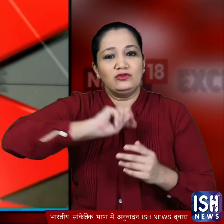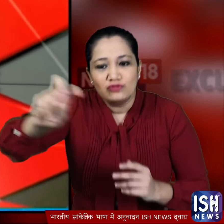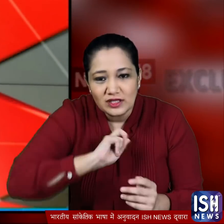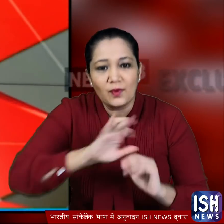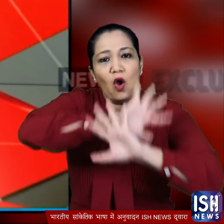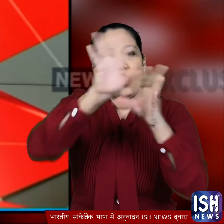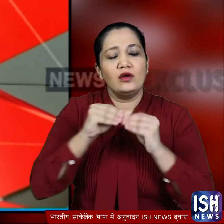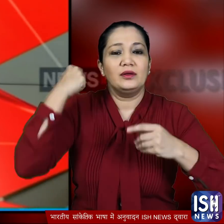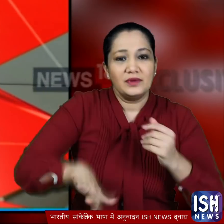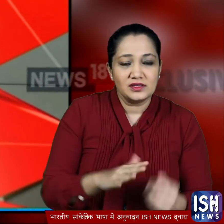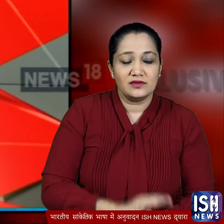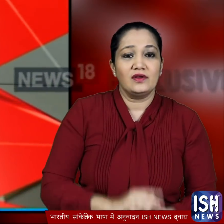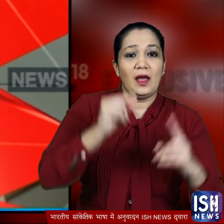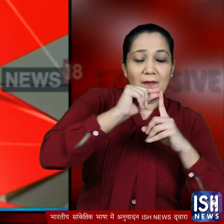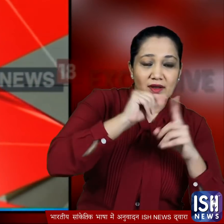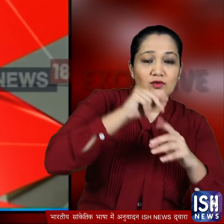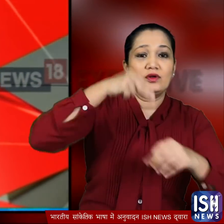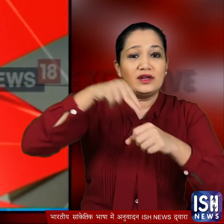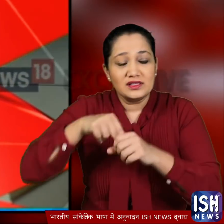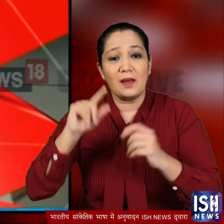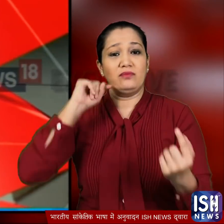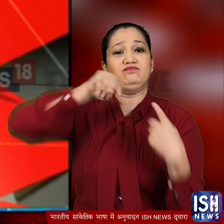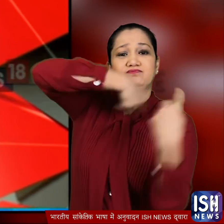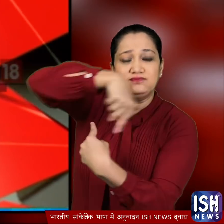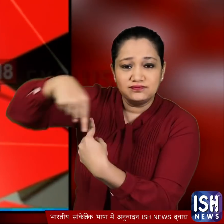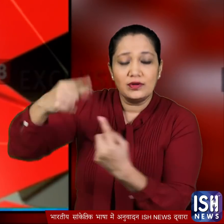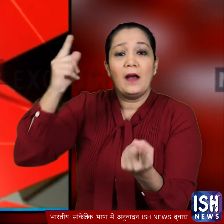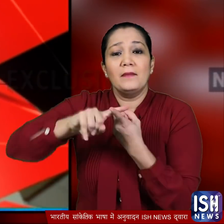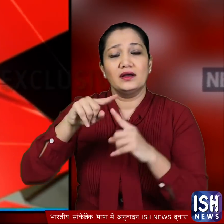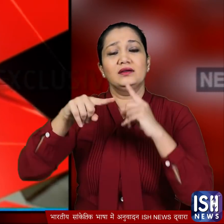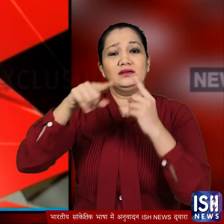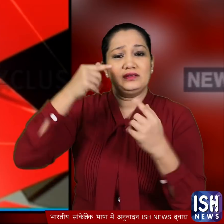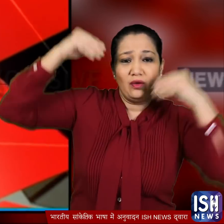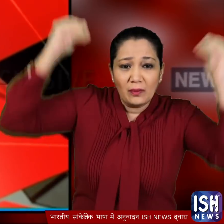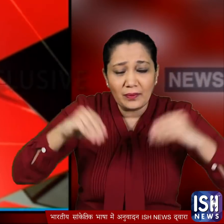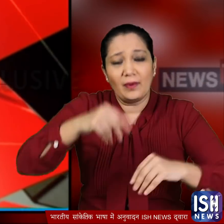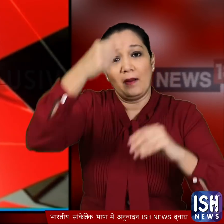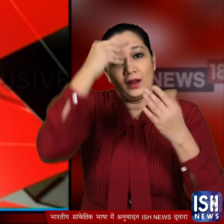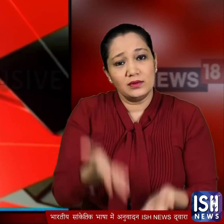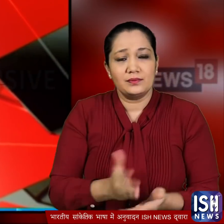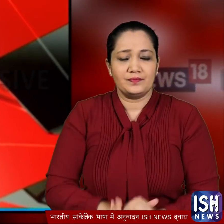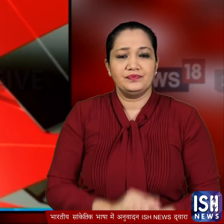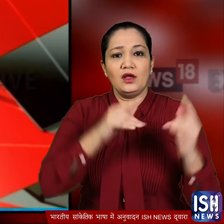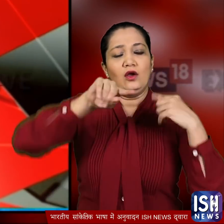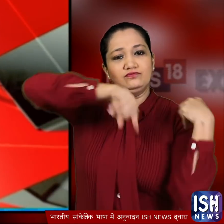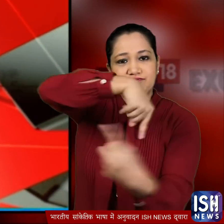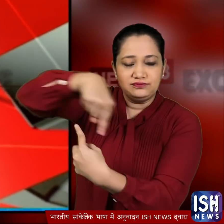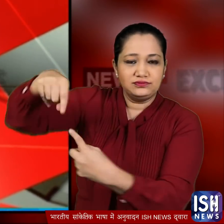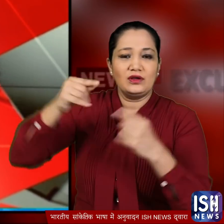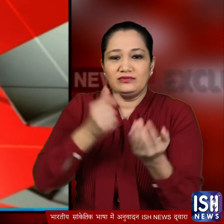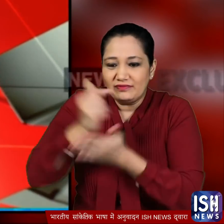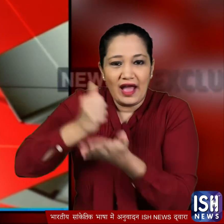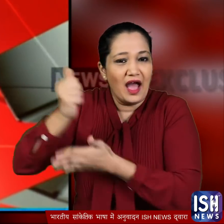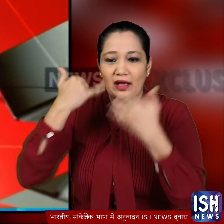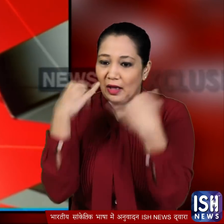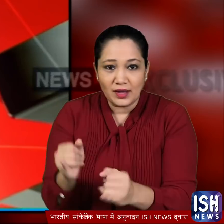बार तो डीजल पेट्रोल के साथ 2 चक्रवाती तूफान और समय से पहले सक्रिय हुए मानसून ने भी बेड़ा गर्क कर दिया, क्योंकि तूफान से सब्जियों की फसल बर्बाद